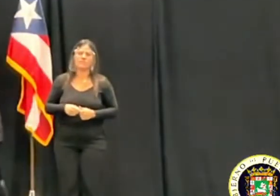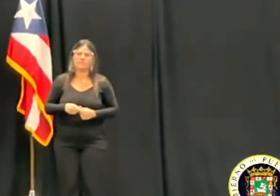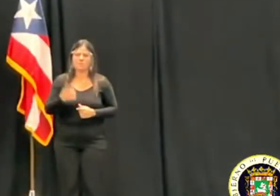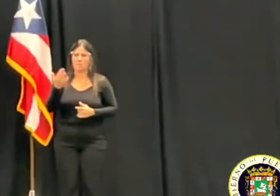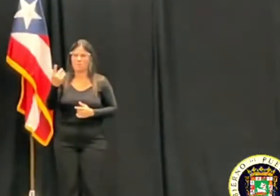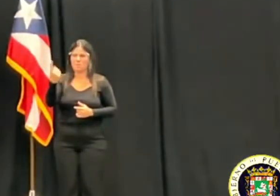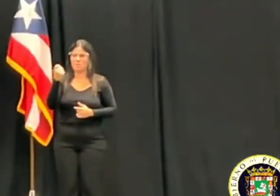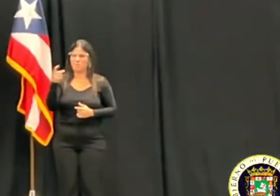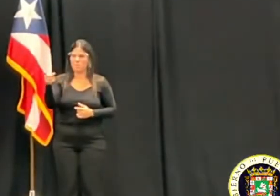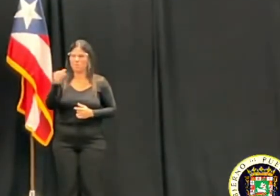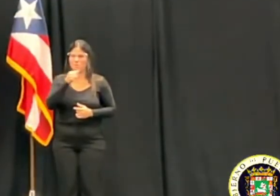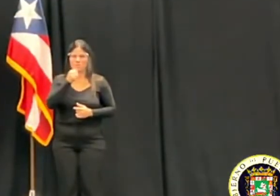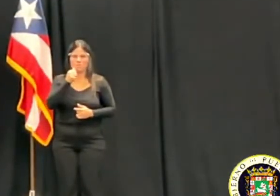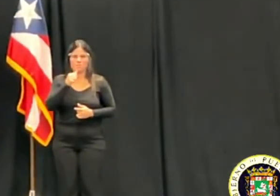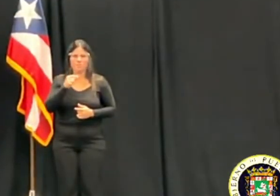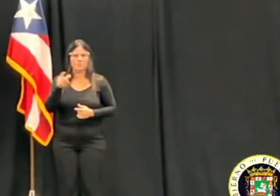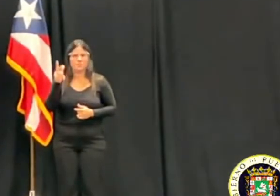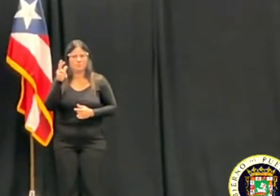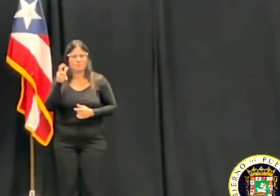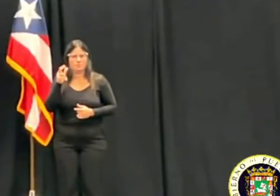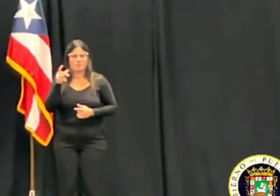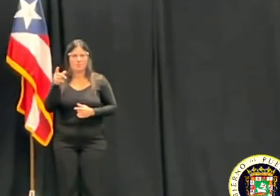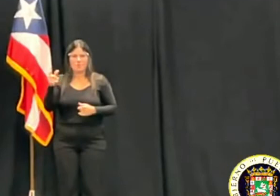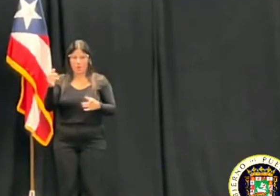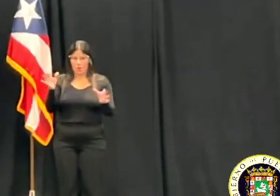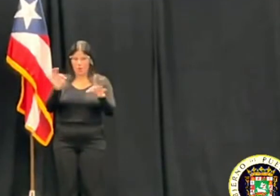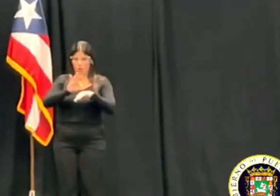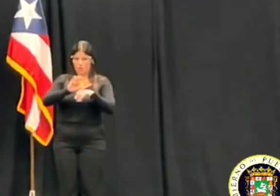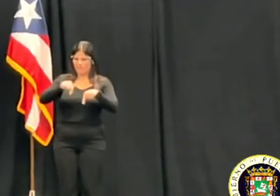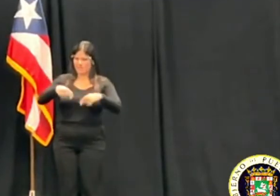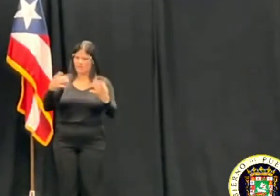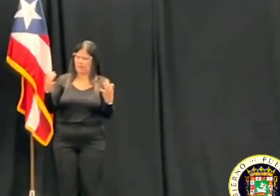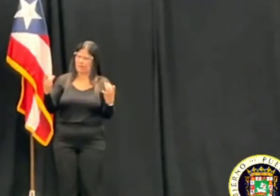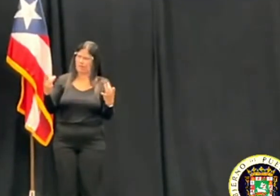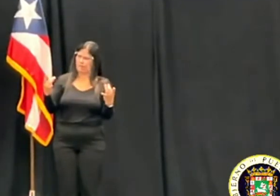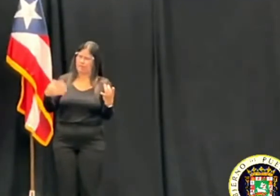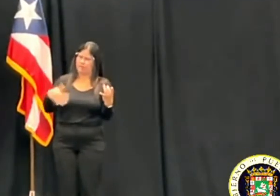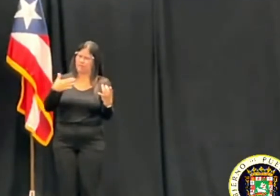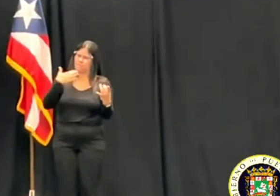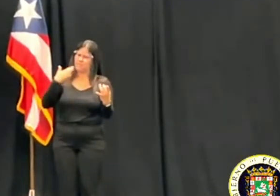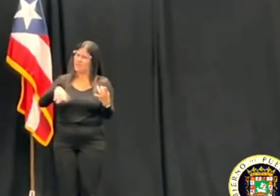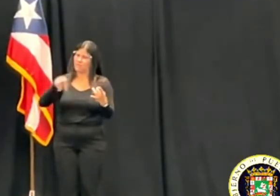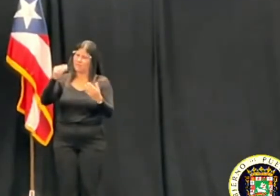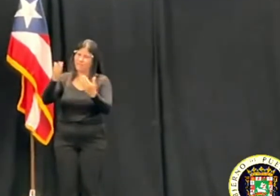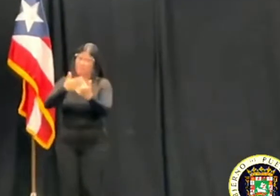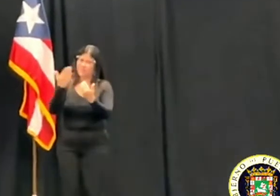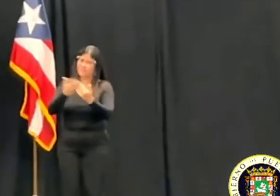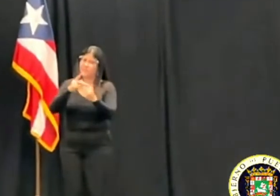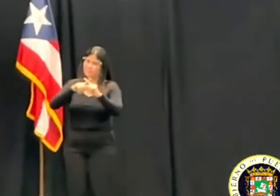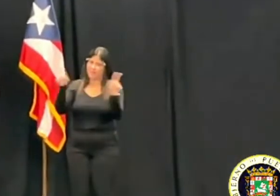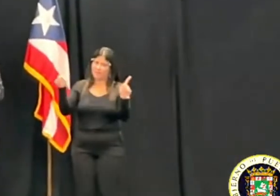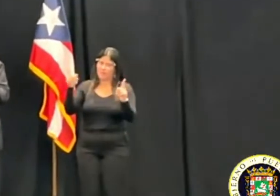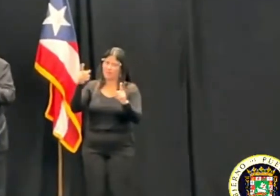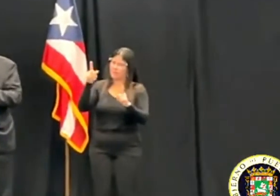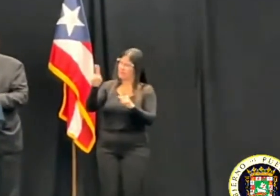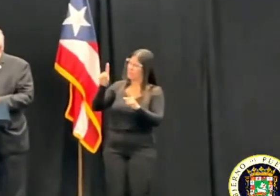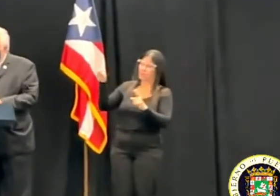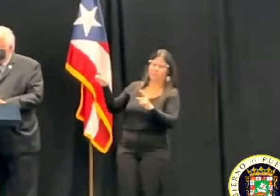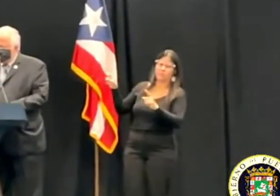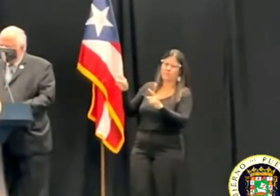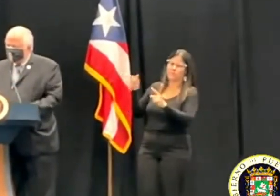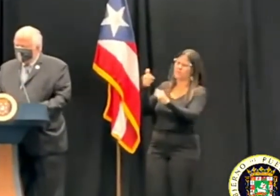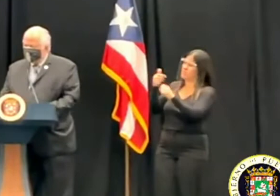Este es una oficina caliente, ¿verdad? No es que va a ser tan fácil, pero le pregunto porque siempre hay problemas con las